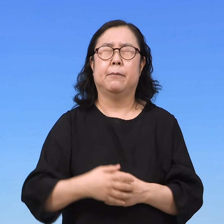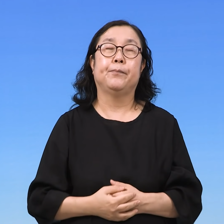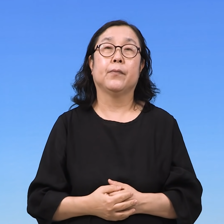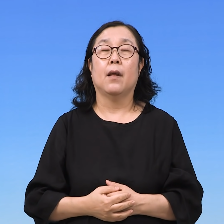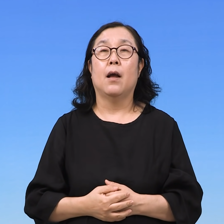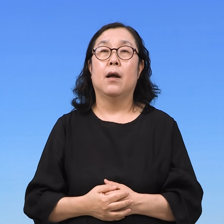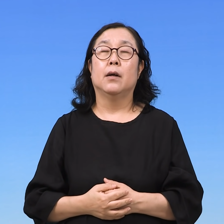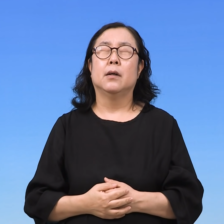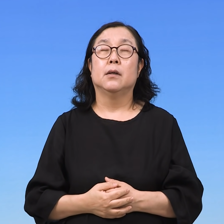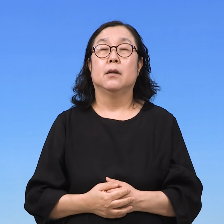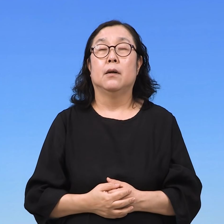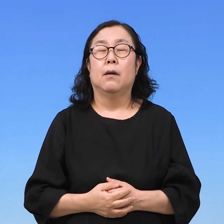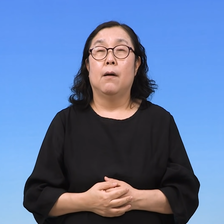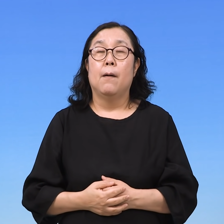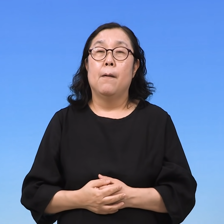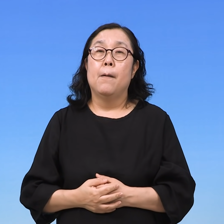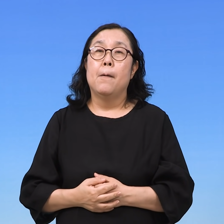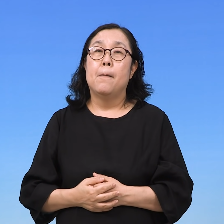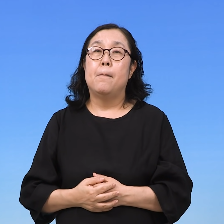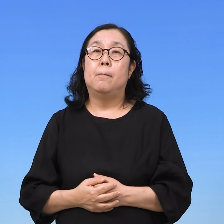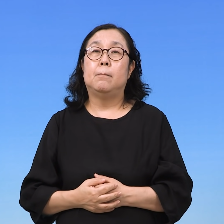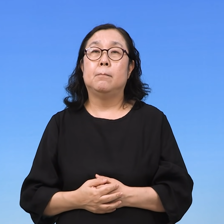그거 틀린 이야기예요.